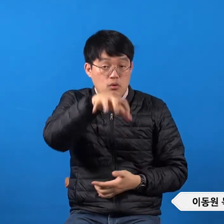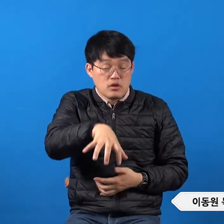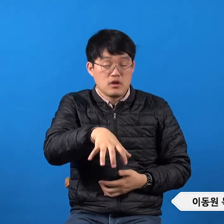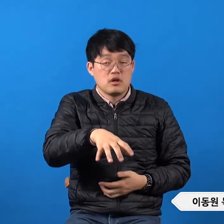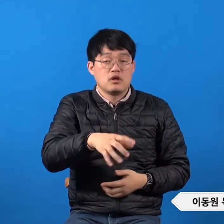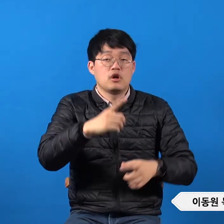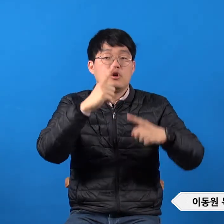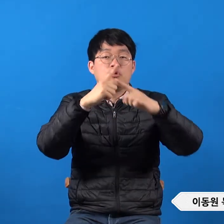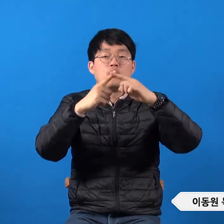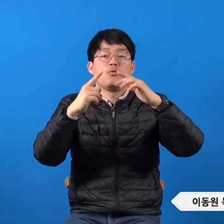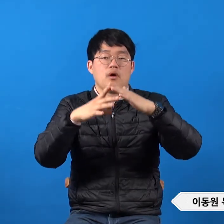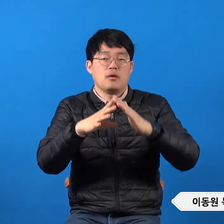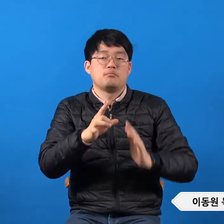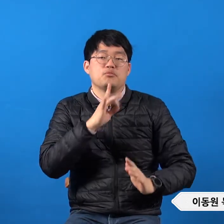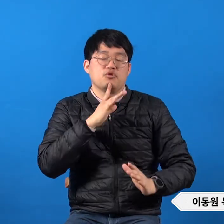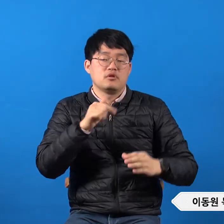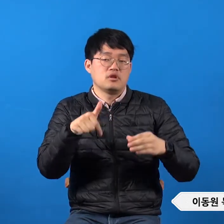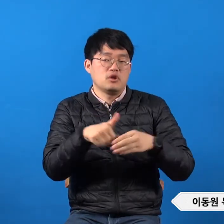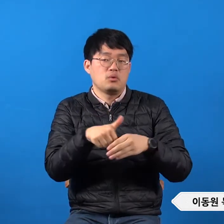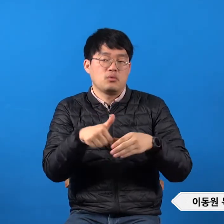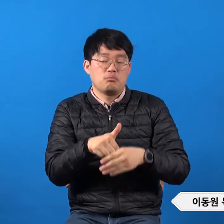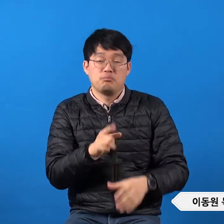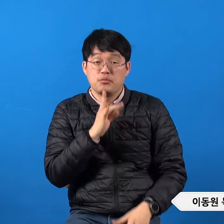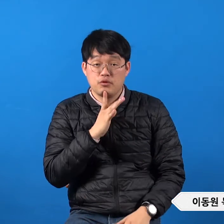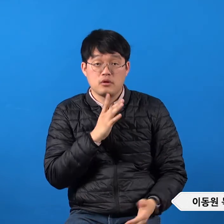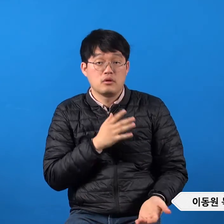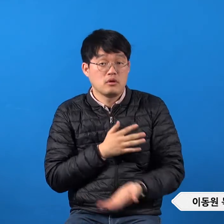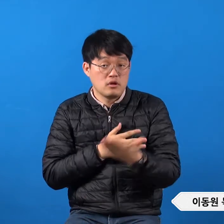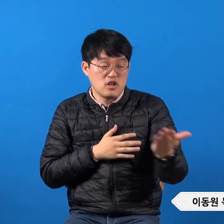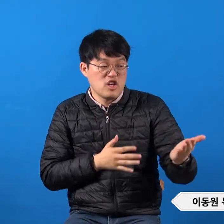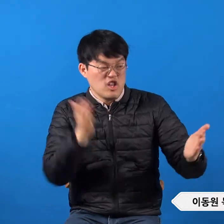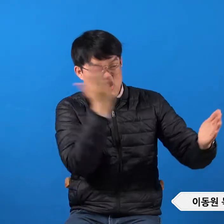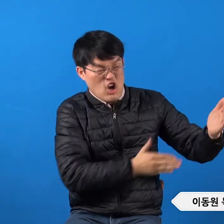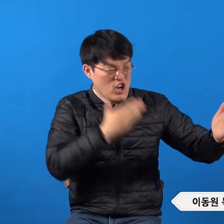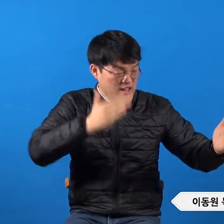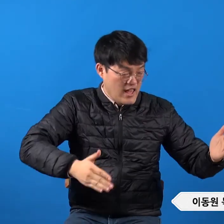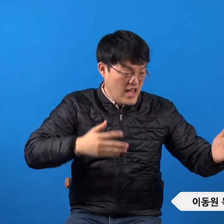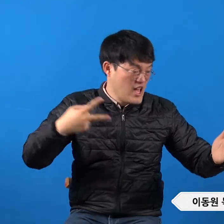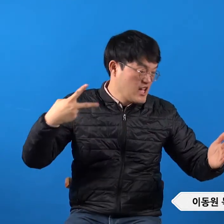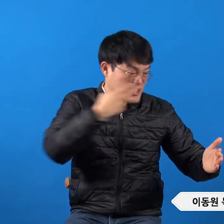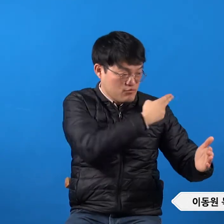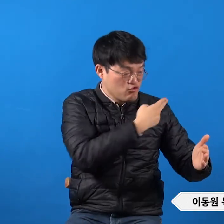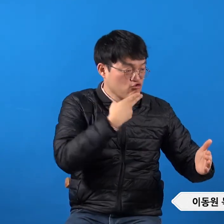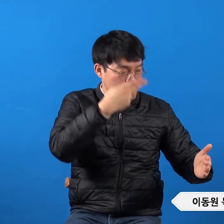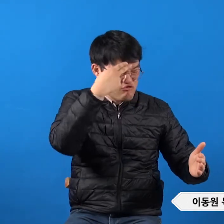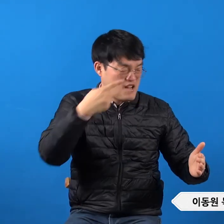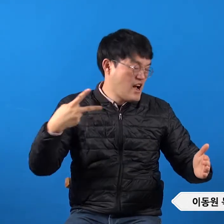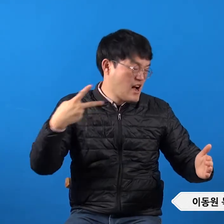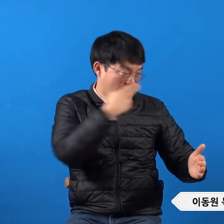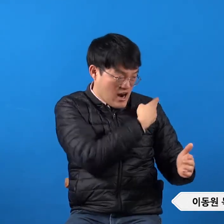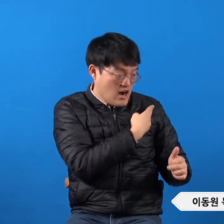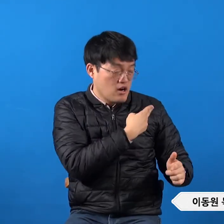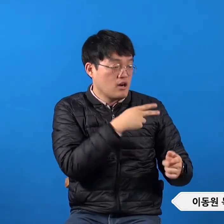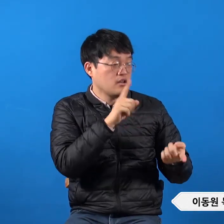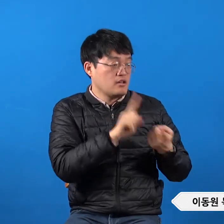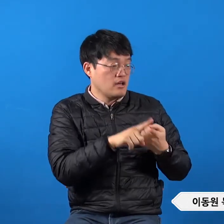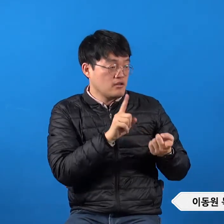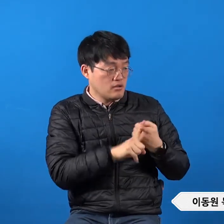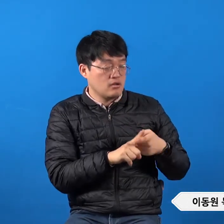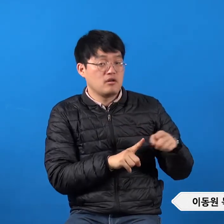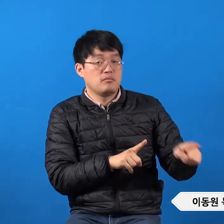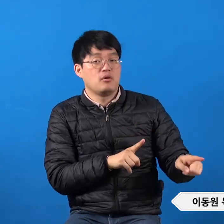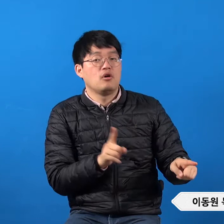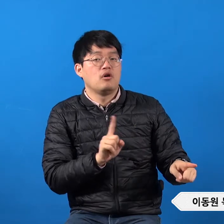저는 절대 단주나 절대 금주가 꼭 성경적이라고 생각하진 않아요. 성경이 거기까지는 사실